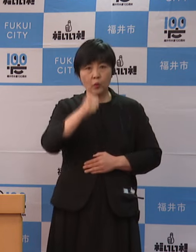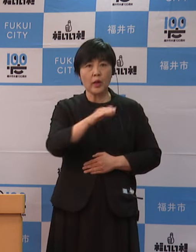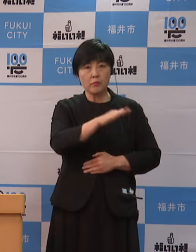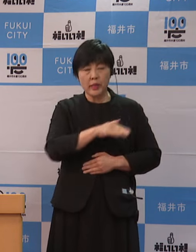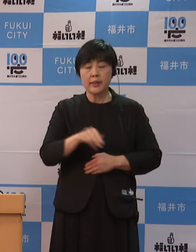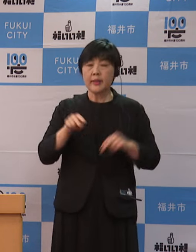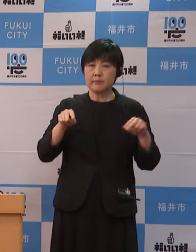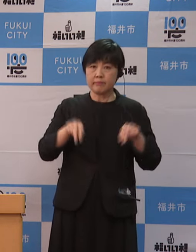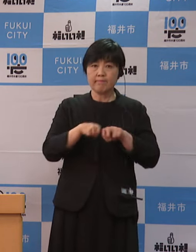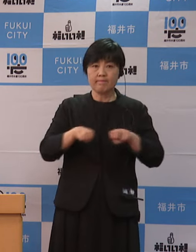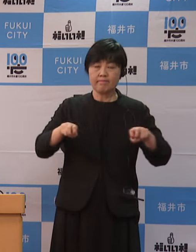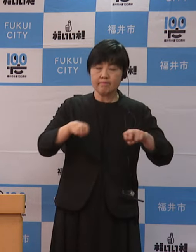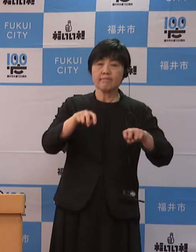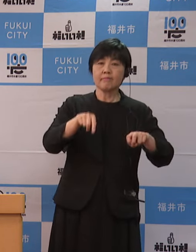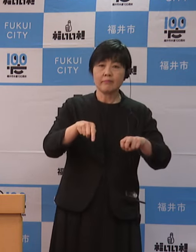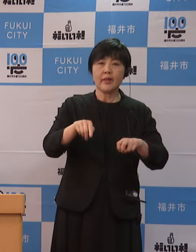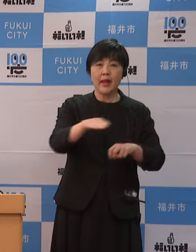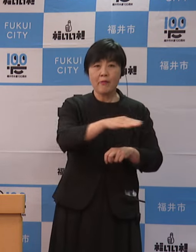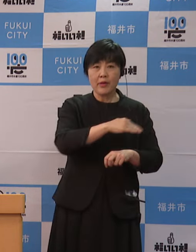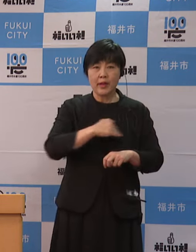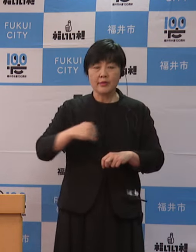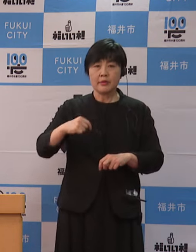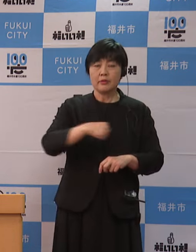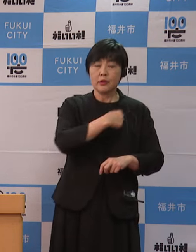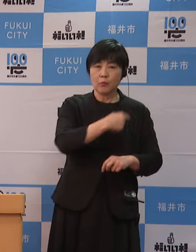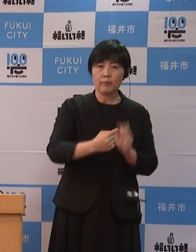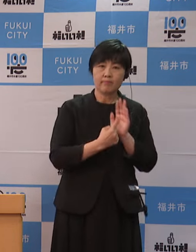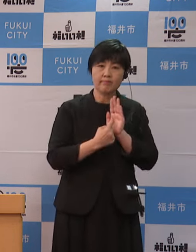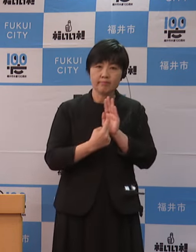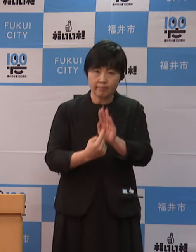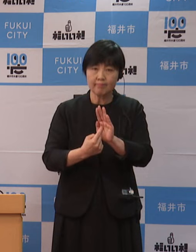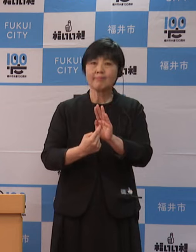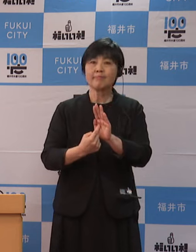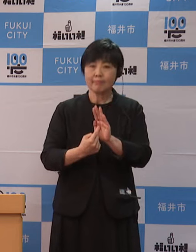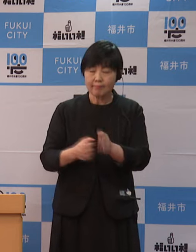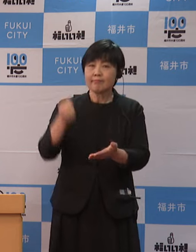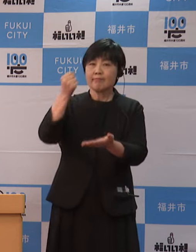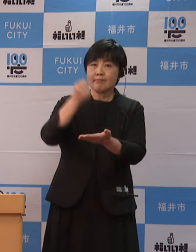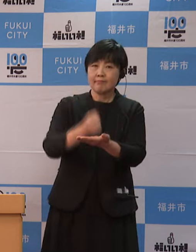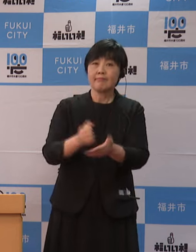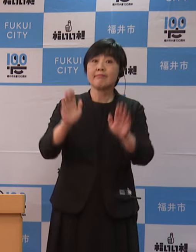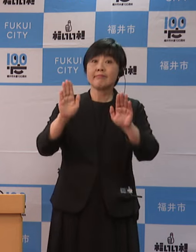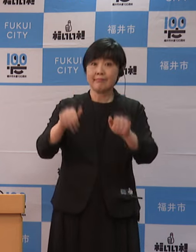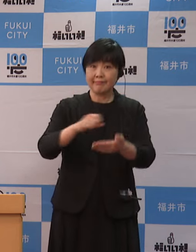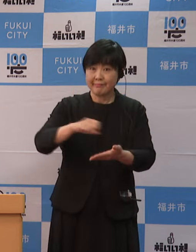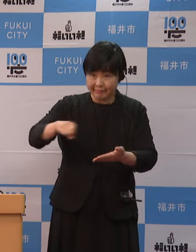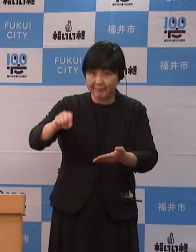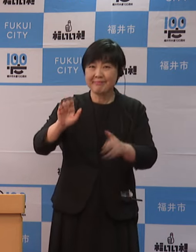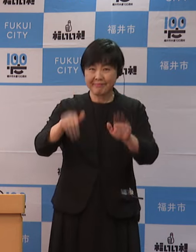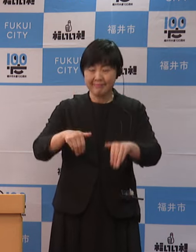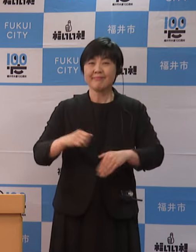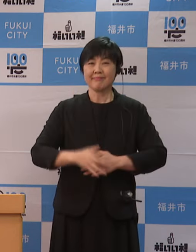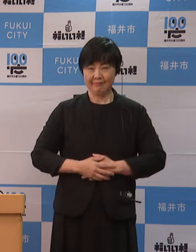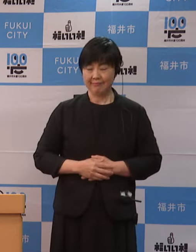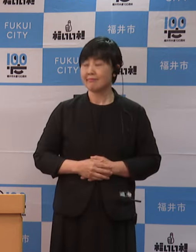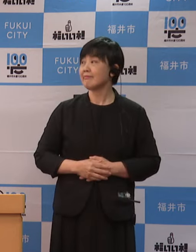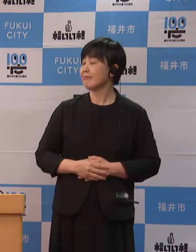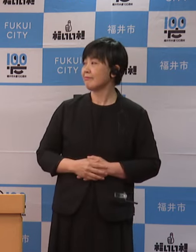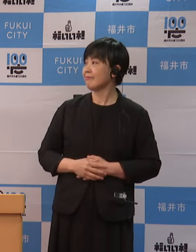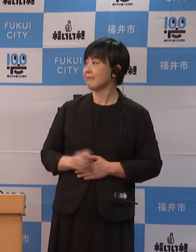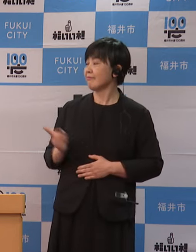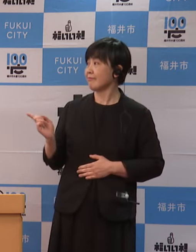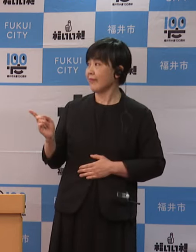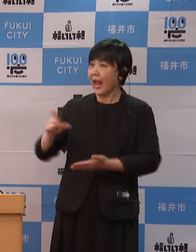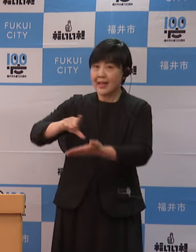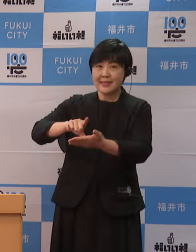まあ、私としては、まあ、調印をしてきた、署名をしてきたという、これは地元